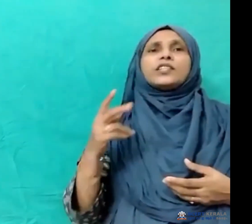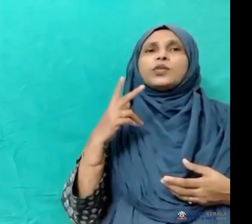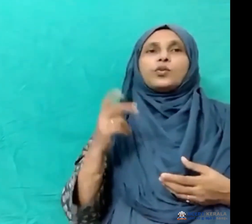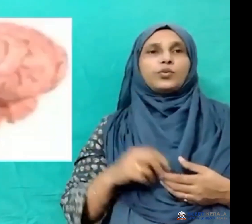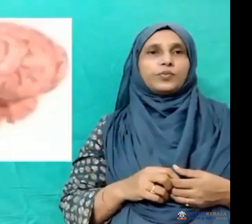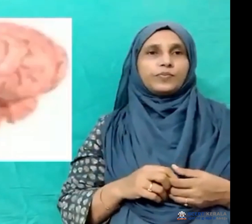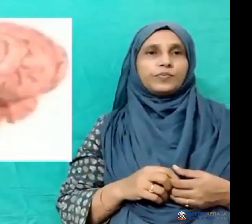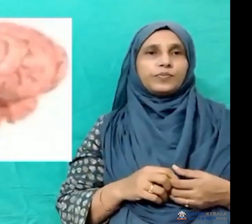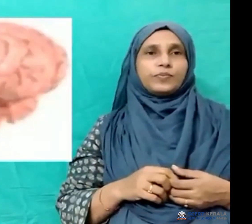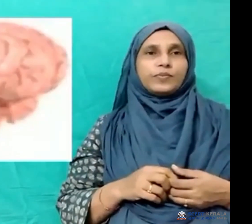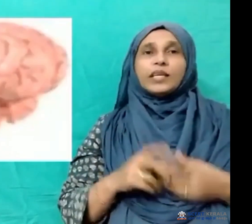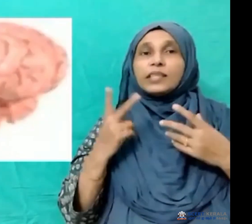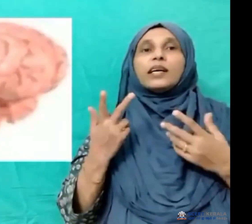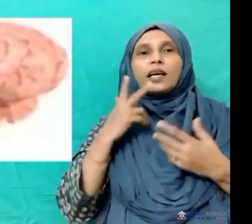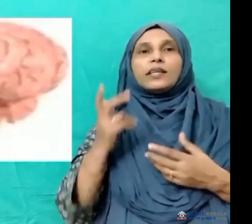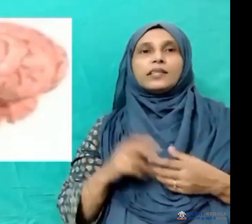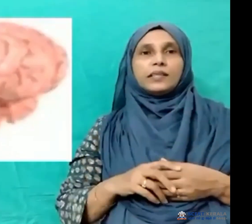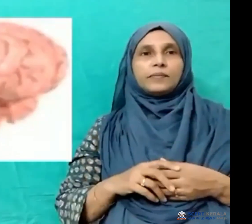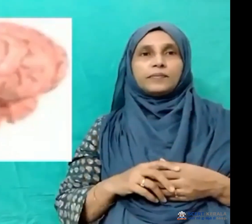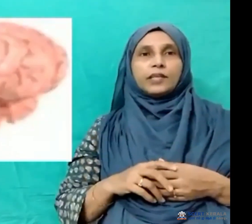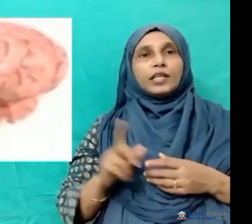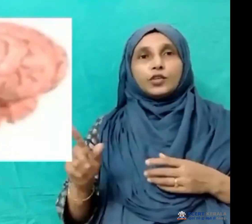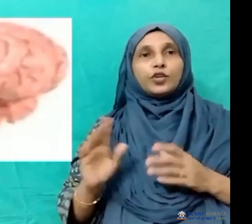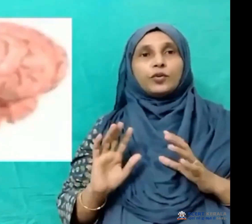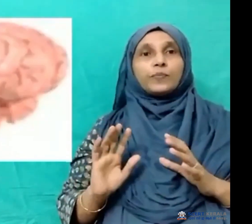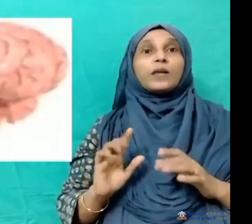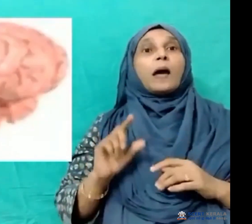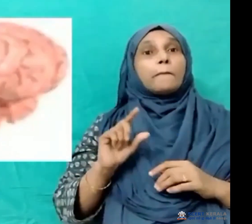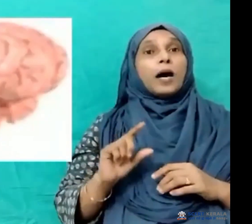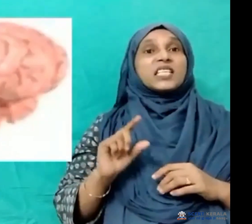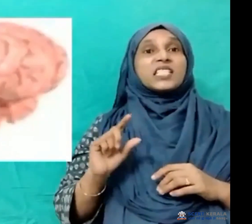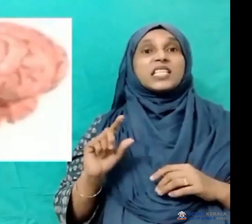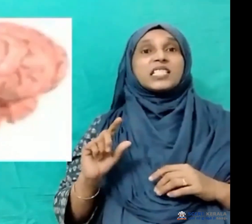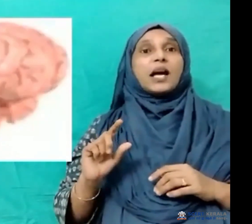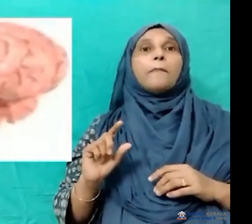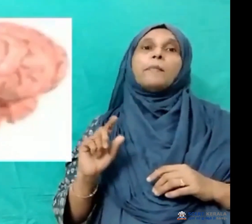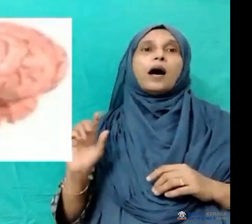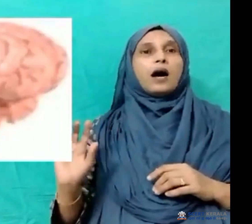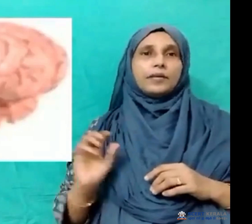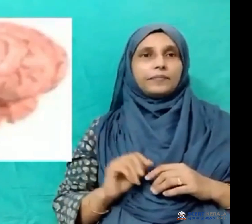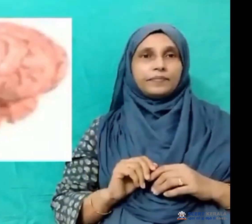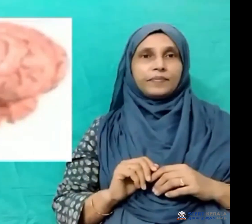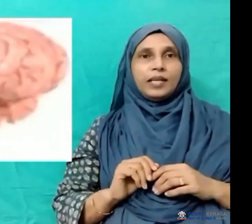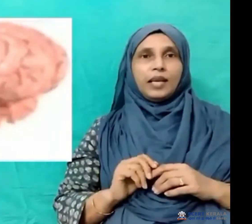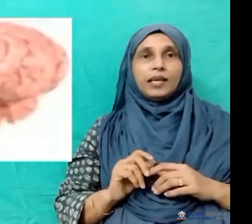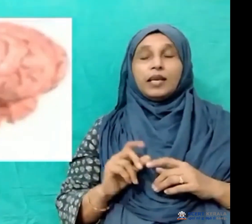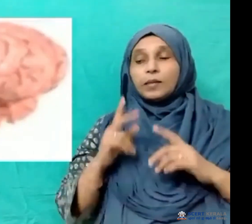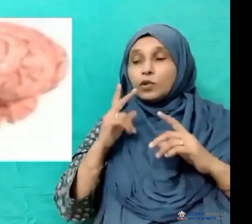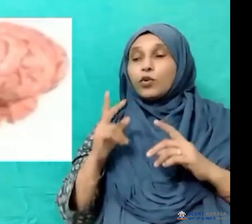ചിത്രം നോക്കൂ, എന്താണ് കാണുന്നത്? ഇതൊരു മസ്തിഷ്കം ആണ്, അല്ലെ? നമ്മൾ